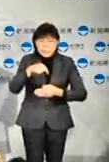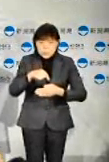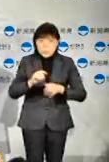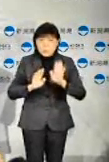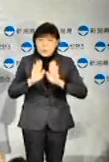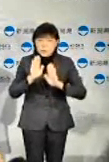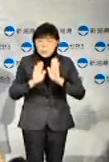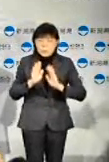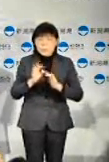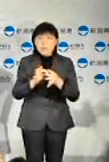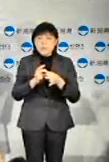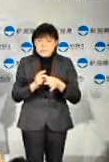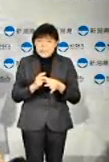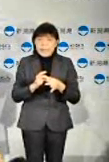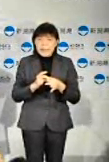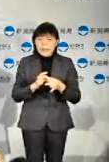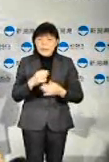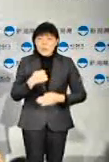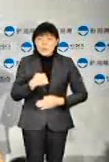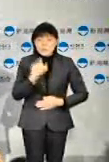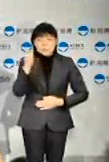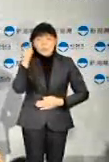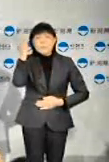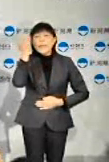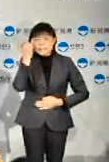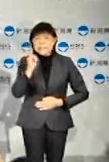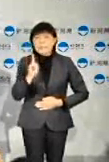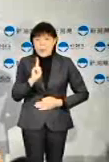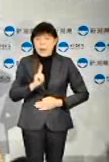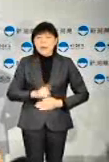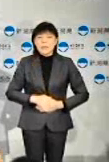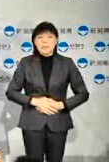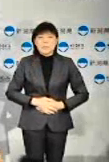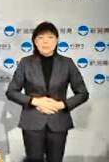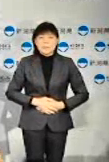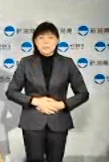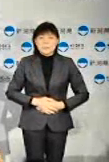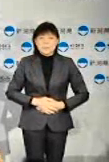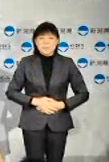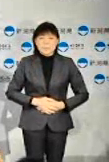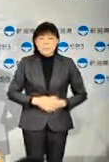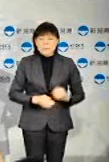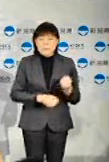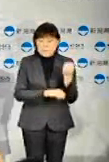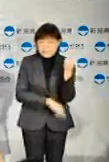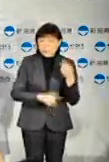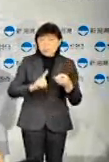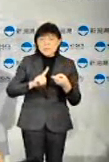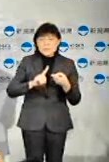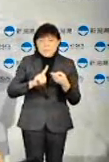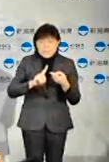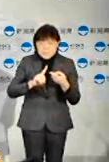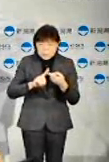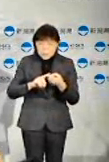情について私自身が持っているイメージでいうと、基本的には過疎地のですね、